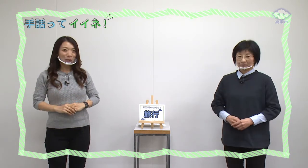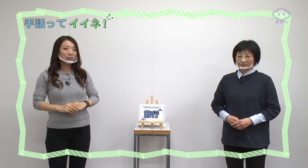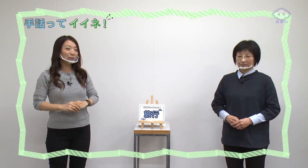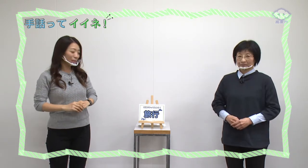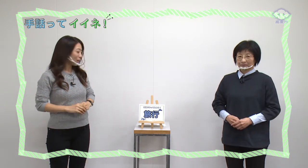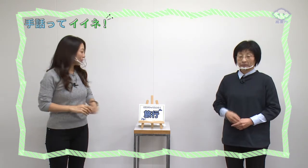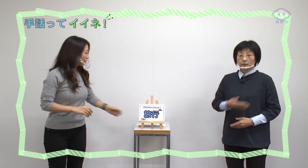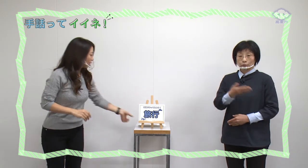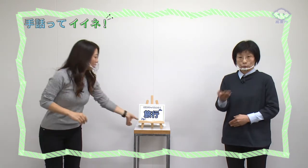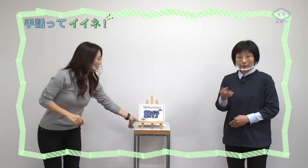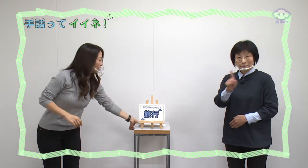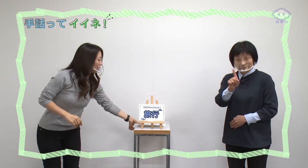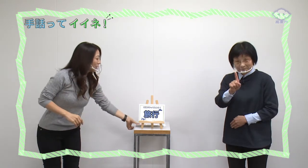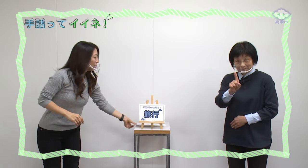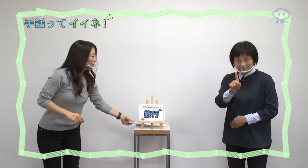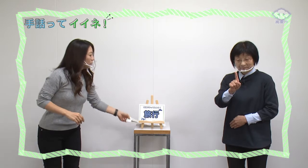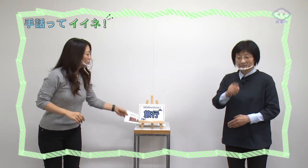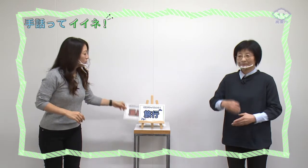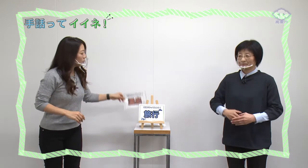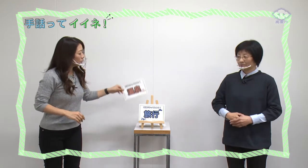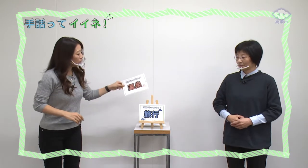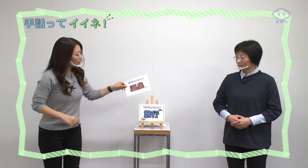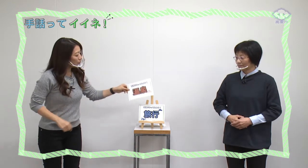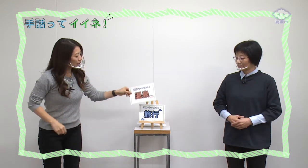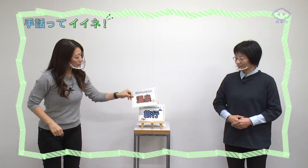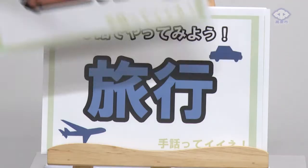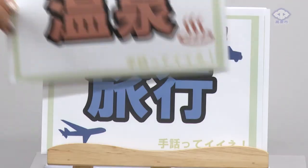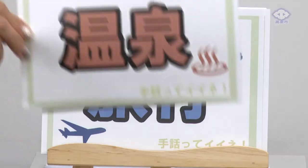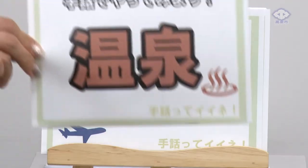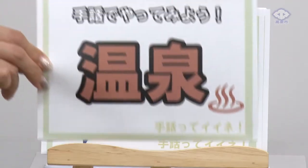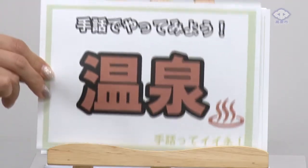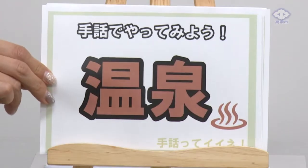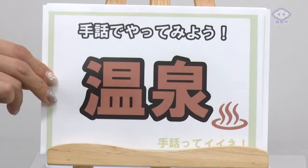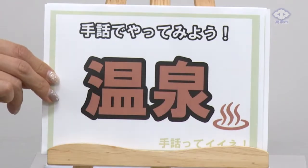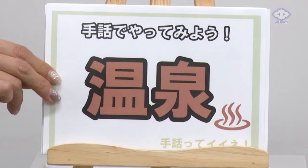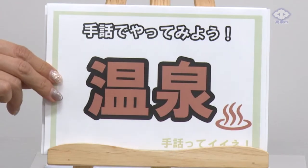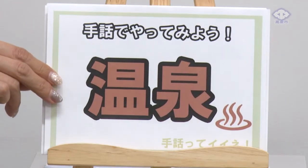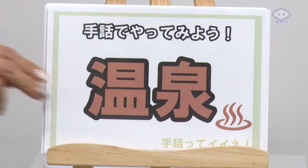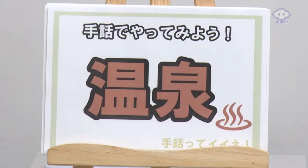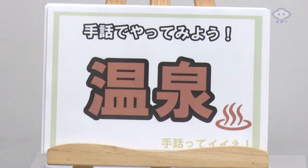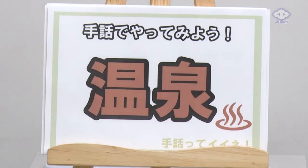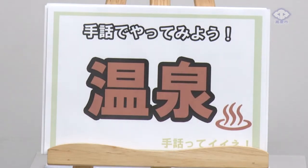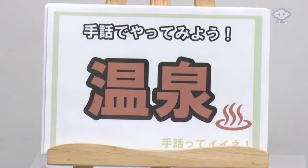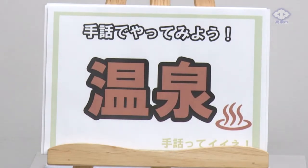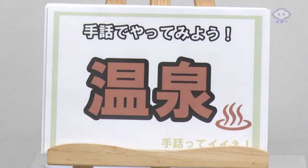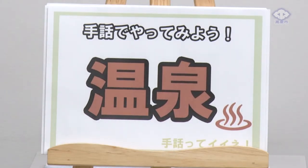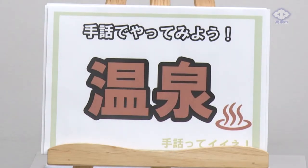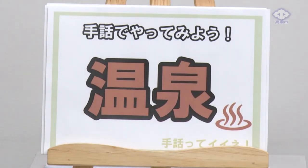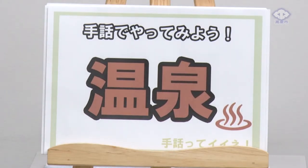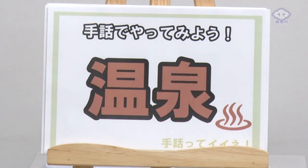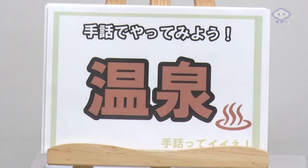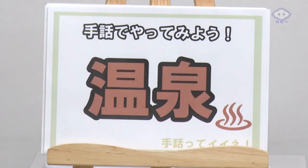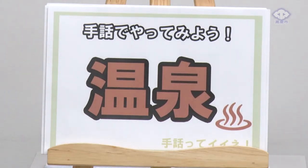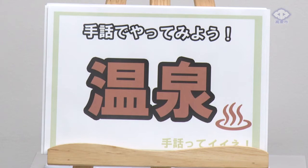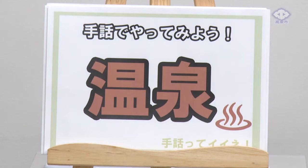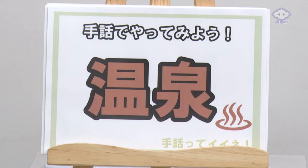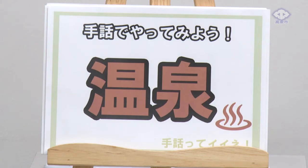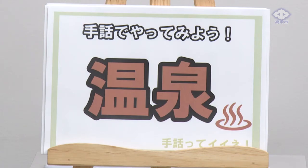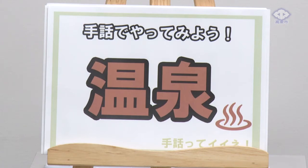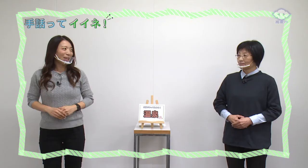は次なんですが、旅行といえば候補に上がるのがこちらではないでしょうか。温泉ですね。こ